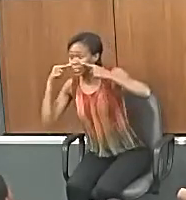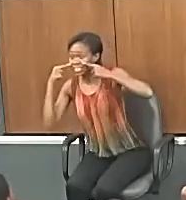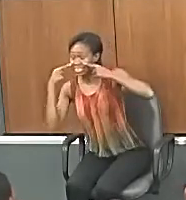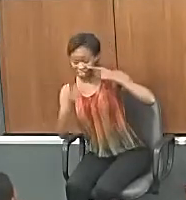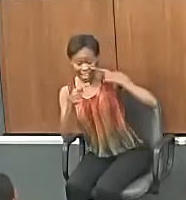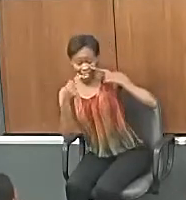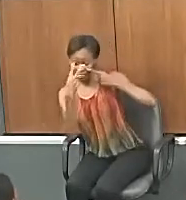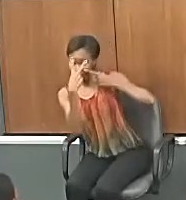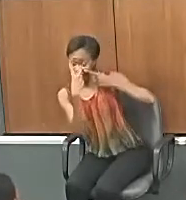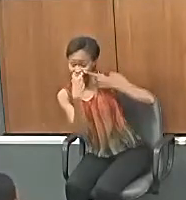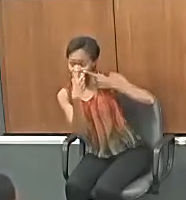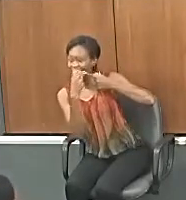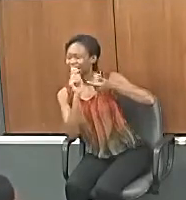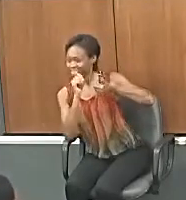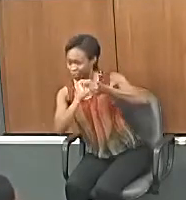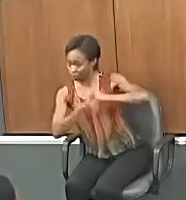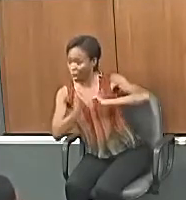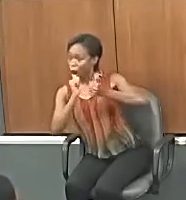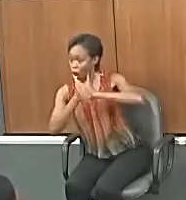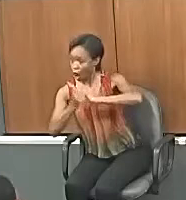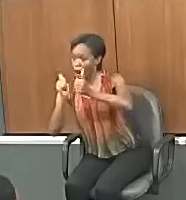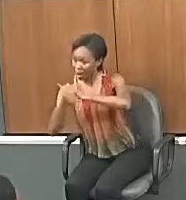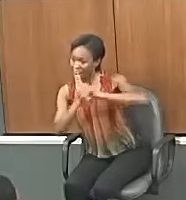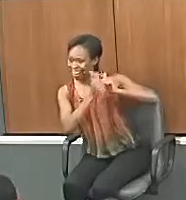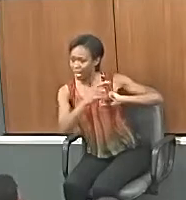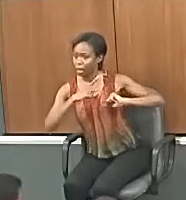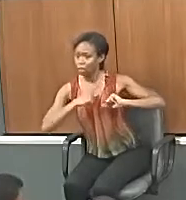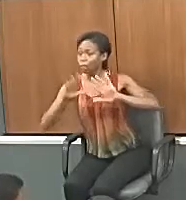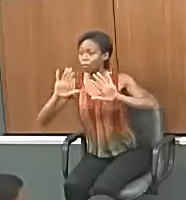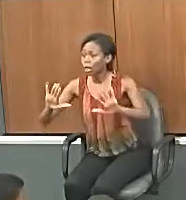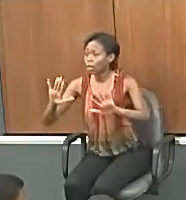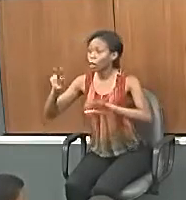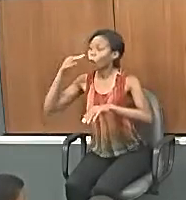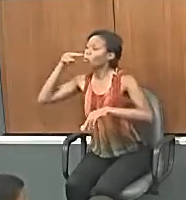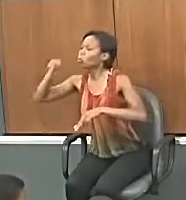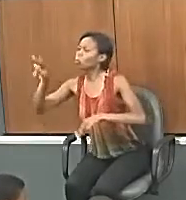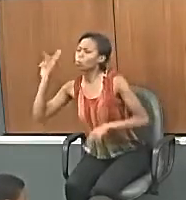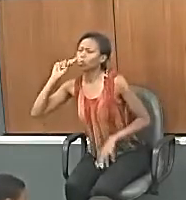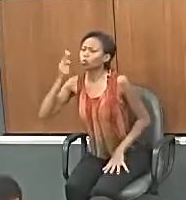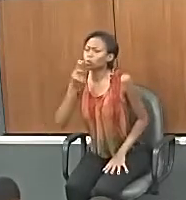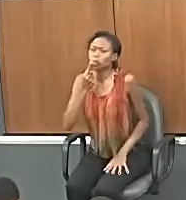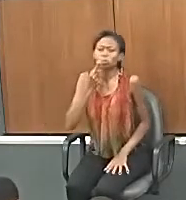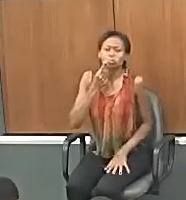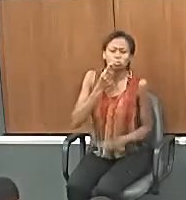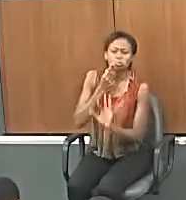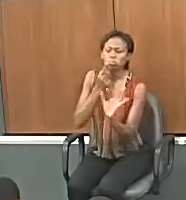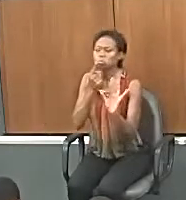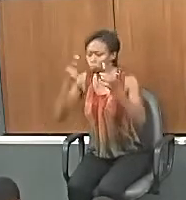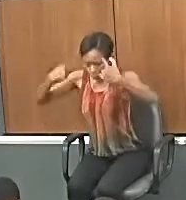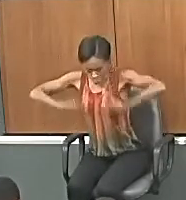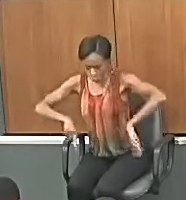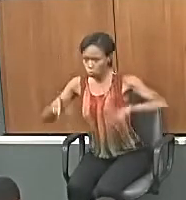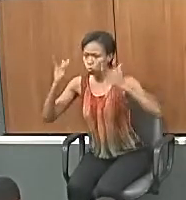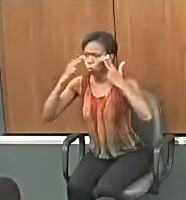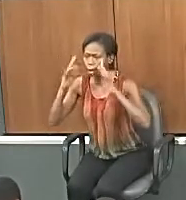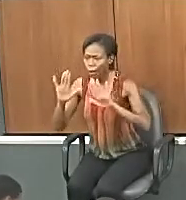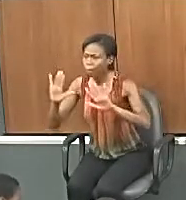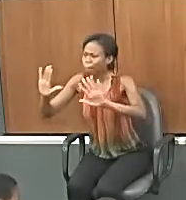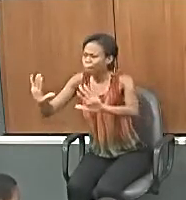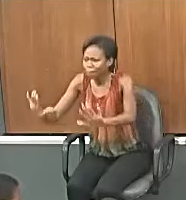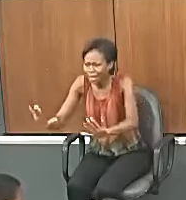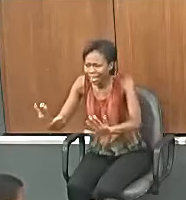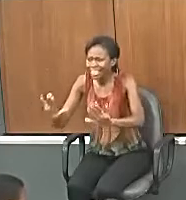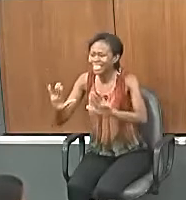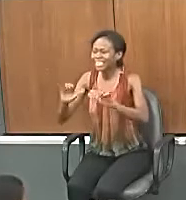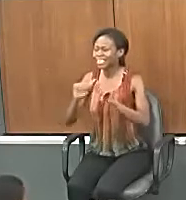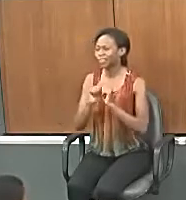enfim e por desconhecimento da sociedade às vezes você não tem parâmetros e não têm alternativas pra